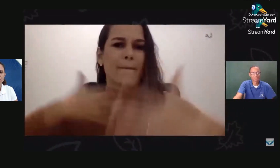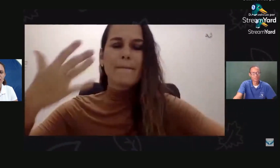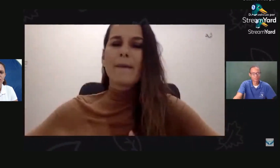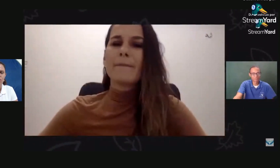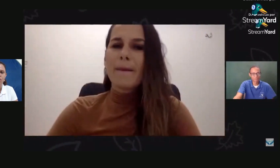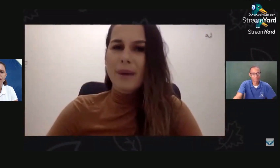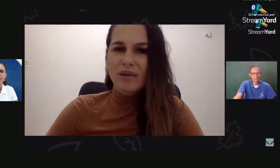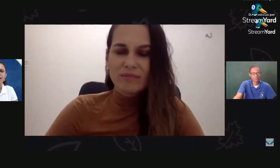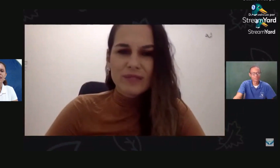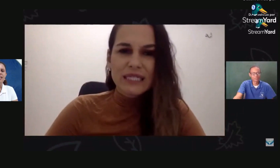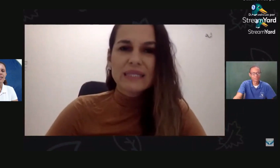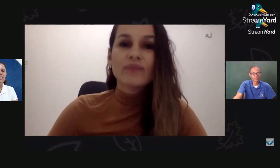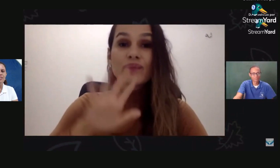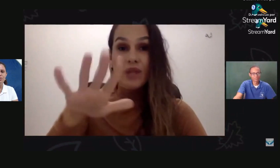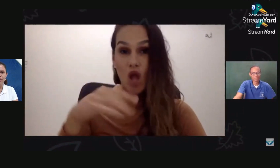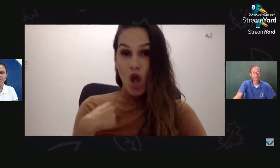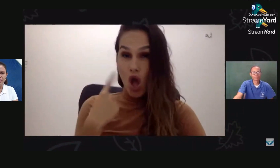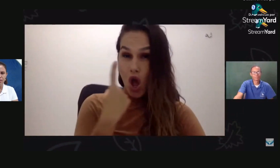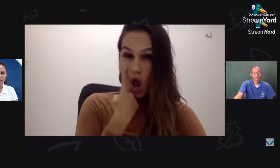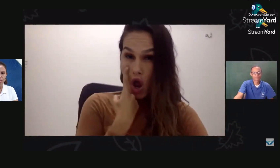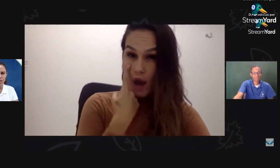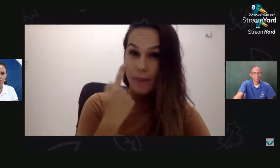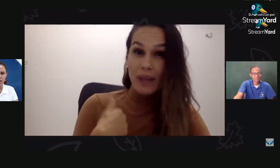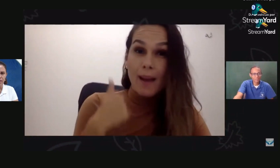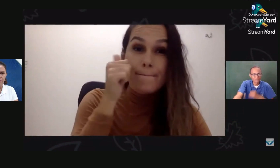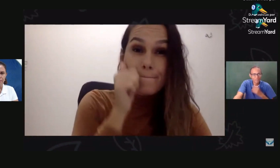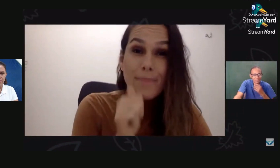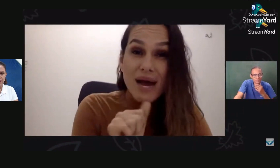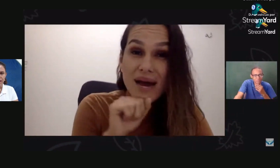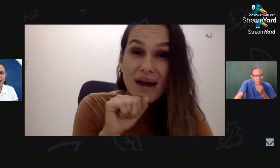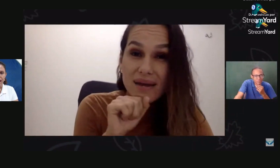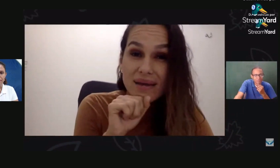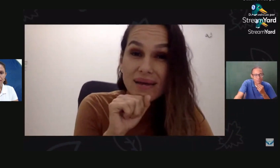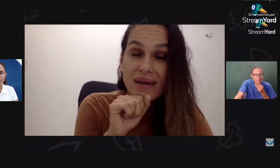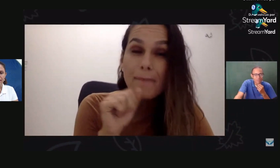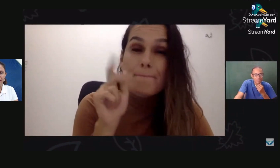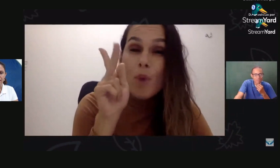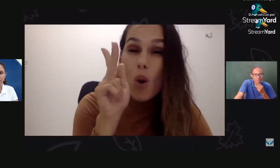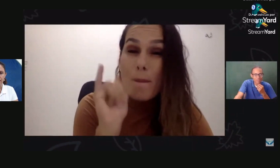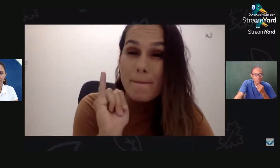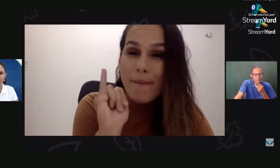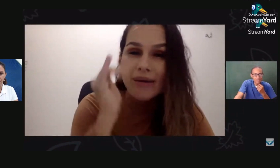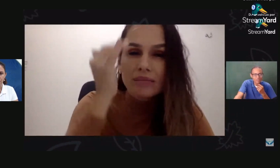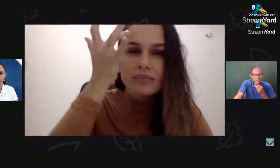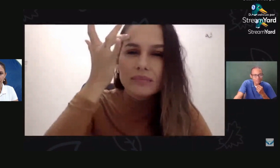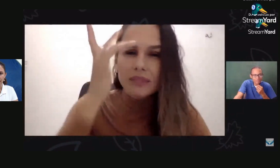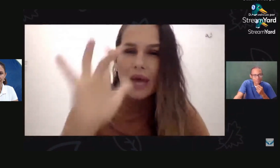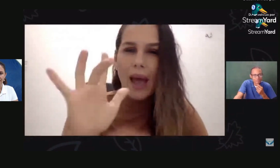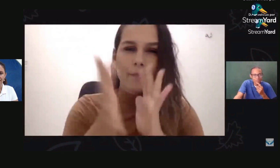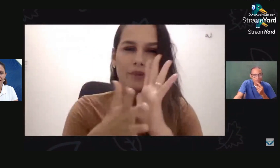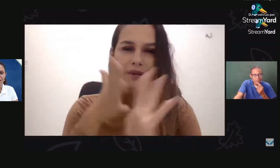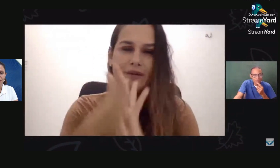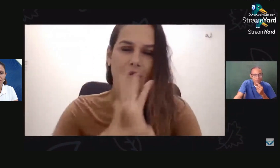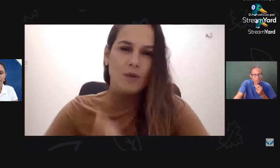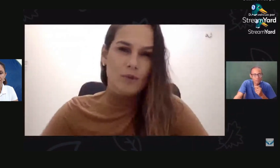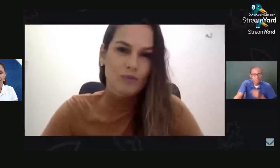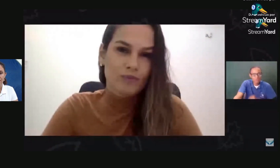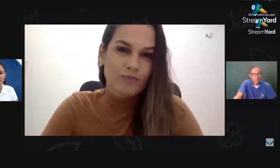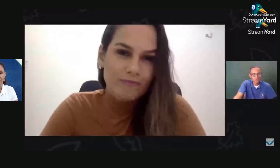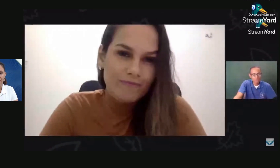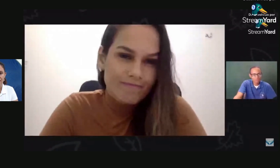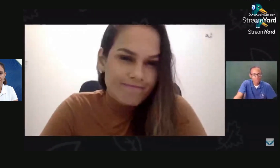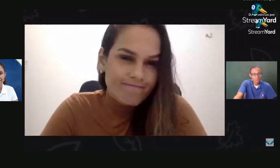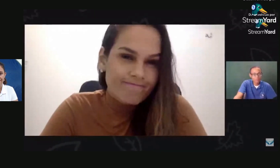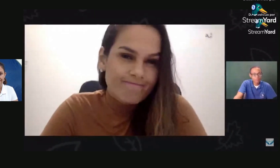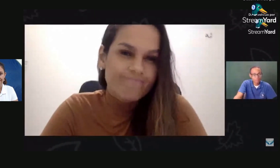vai em associações, diversas situações. Olha, a minha mãe, por exemplo, meu pai, eles não sabiam línguas